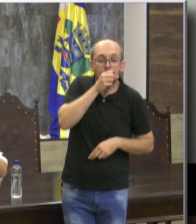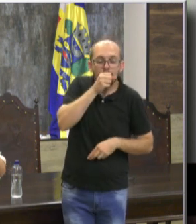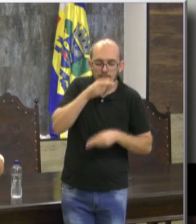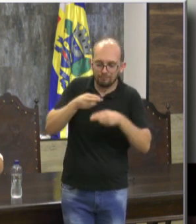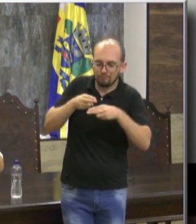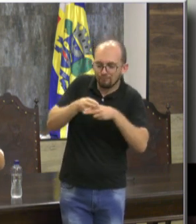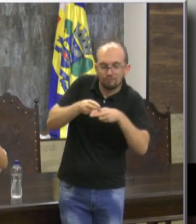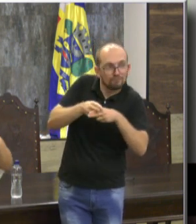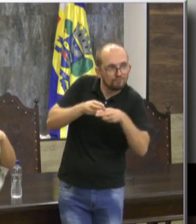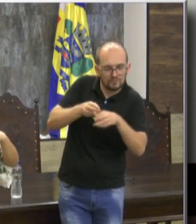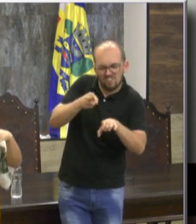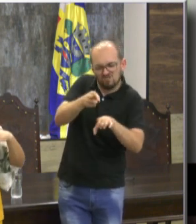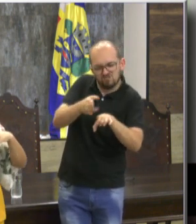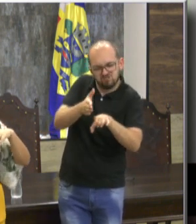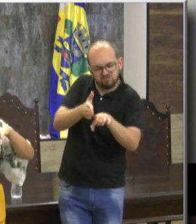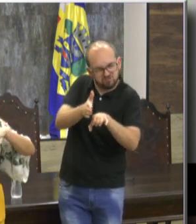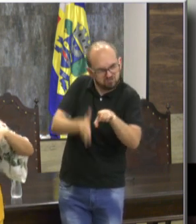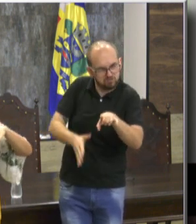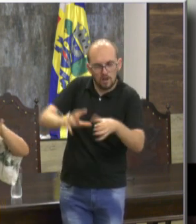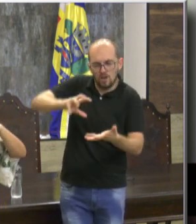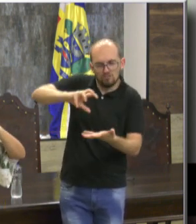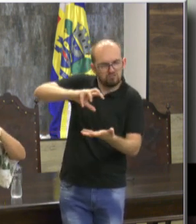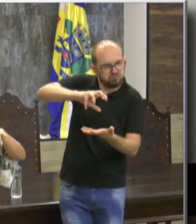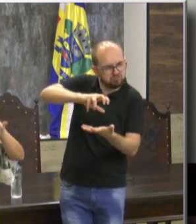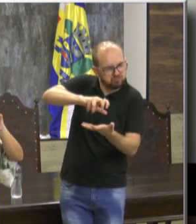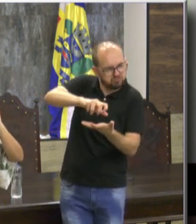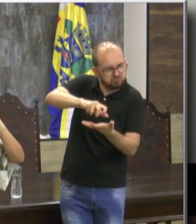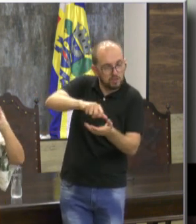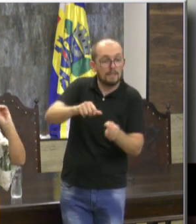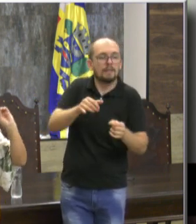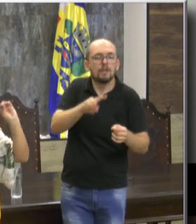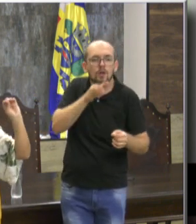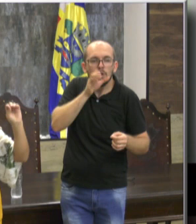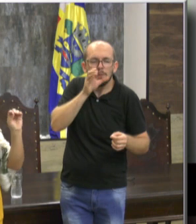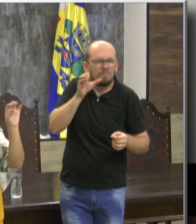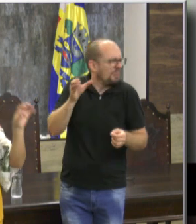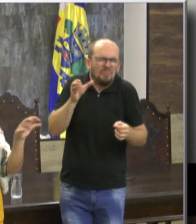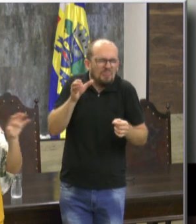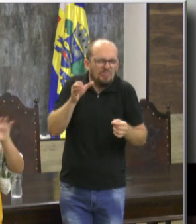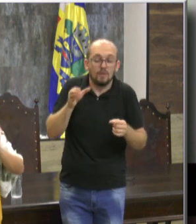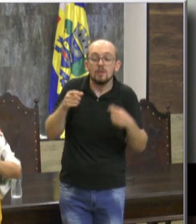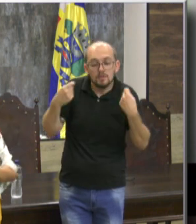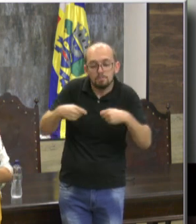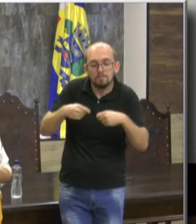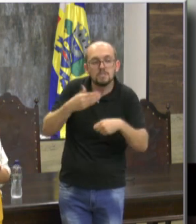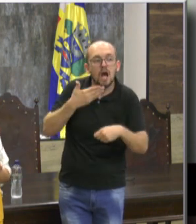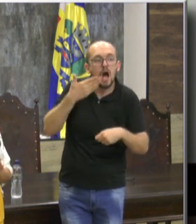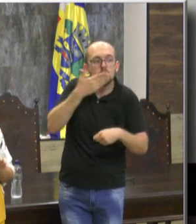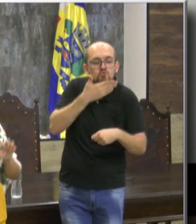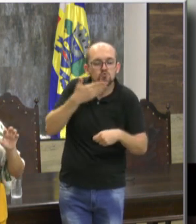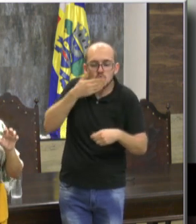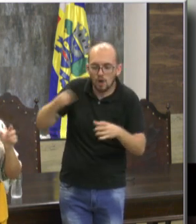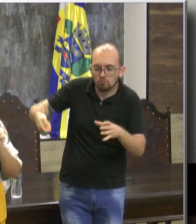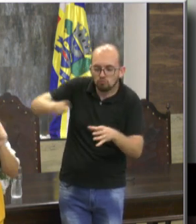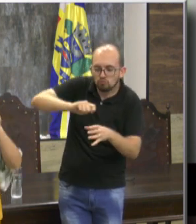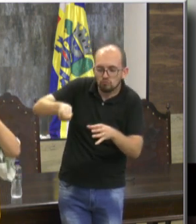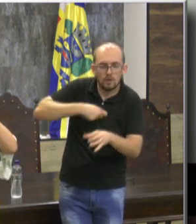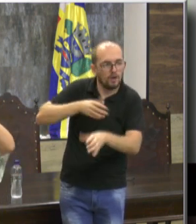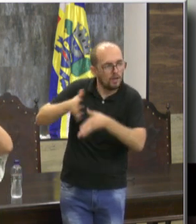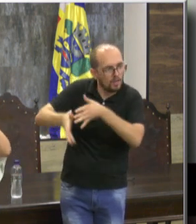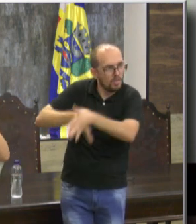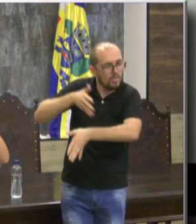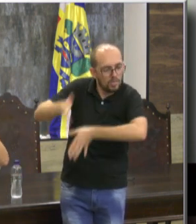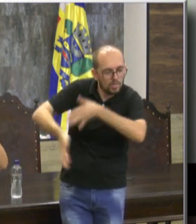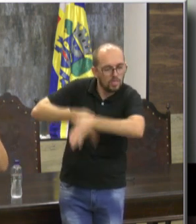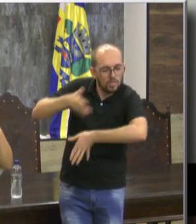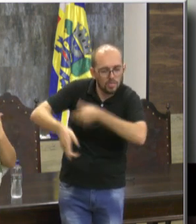for azeda, a gente põe açúcar. E aí a gente mostra para ele que a laranja se transforma em suco. E depois a gente